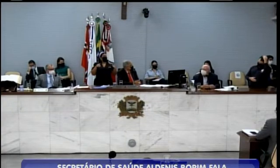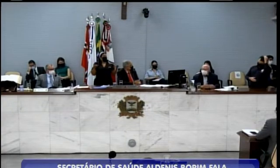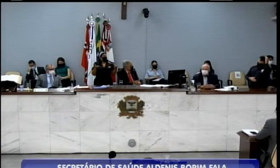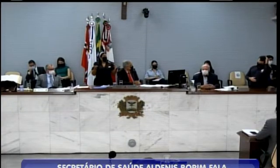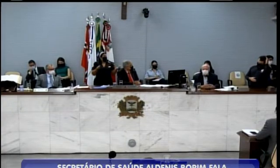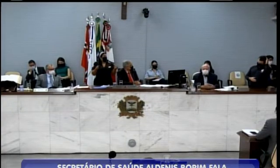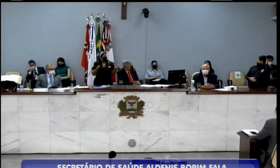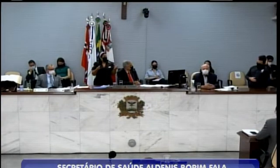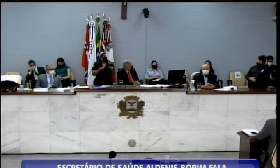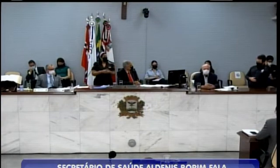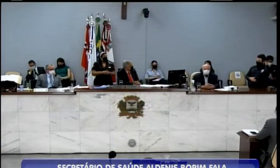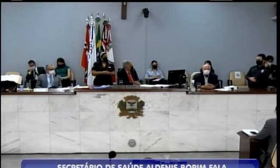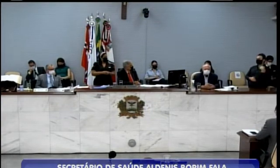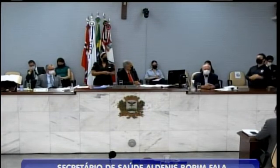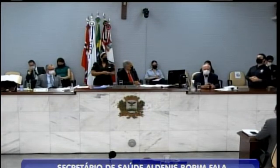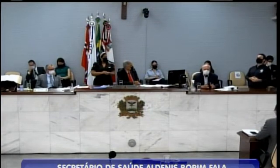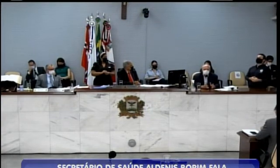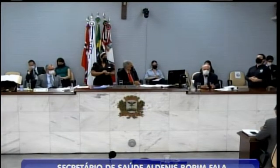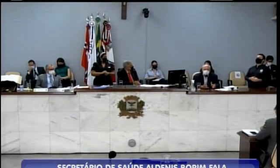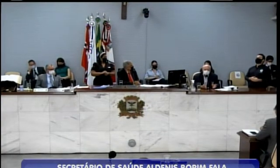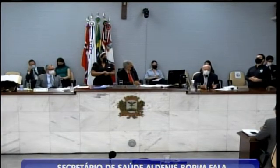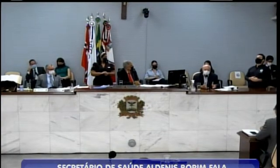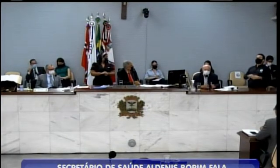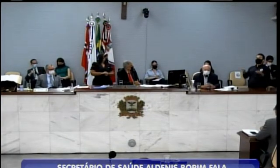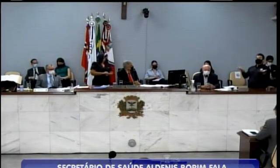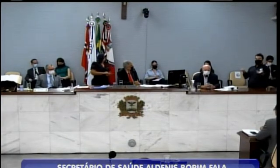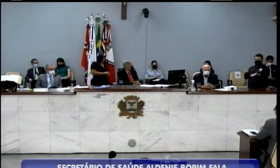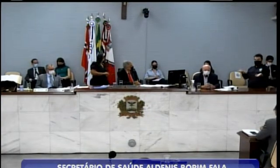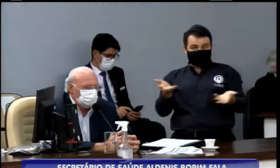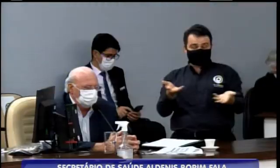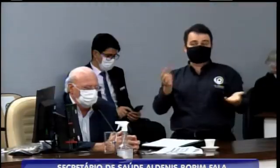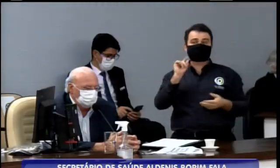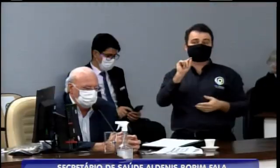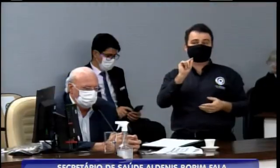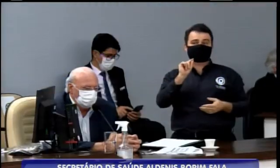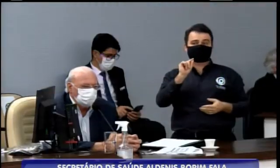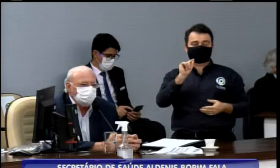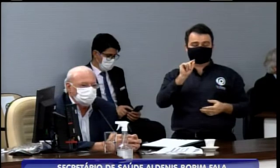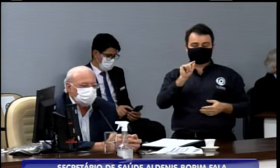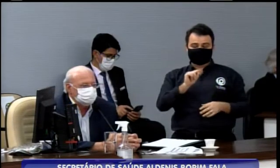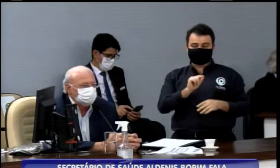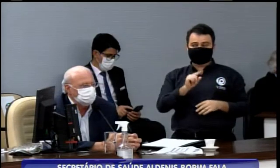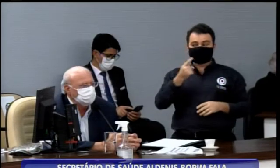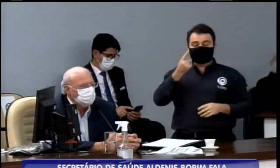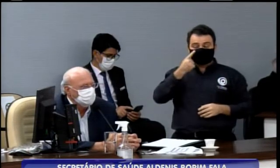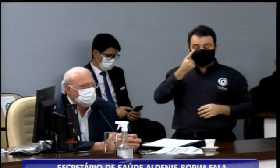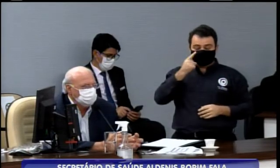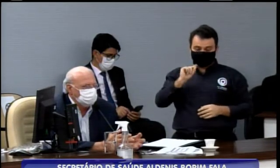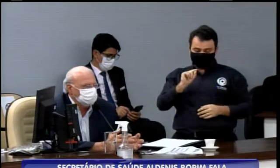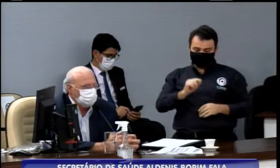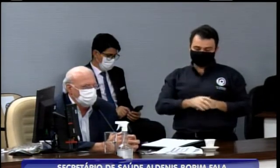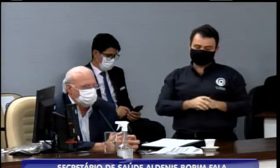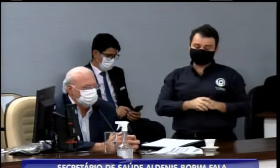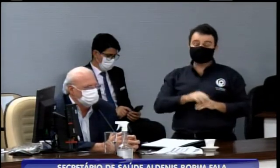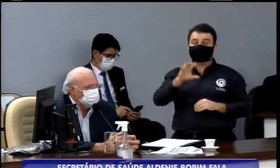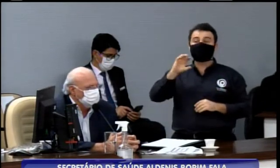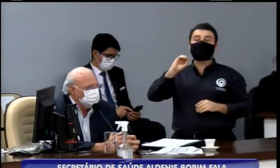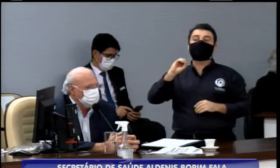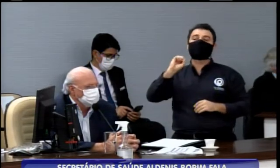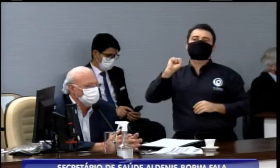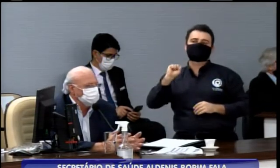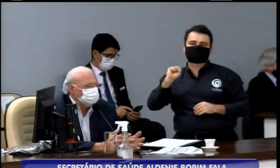hoje? O chamamento público hoje, ele depende da habilitação das